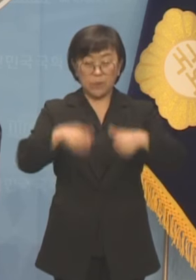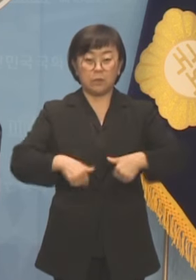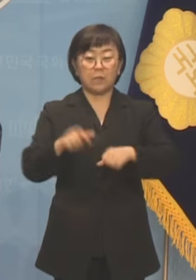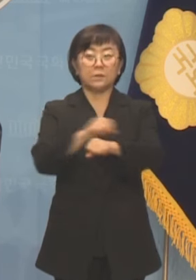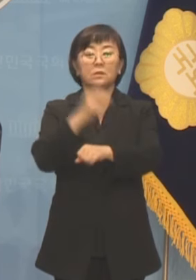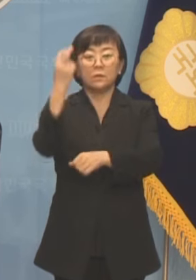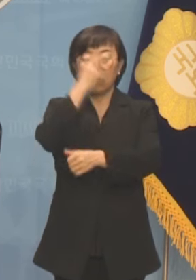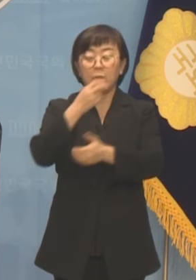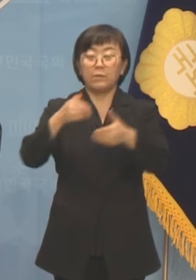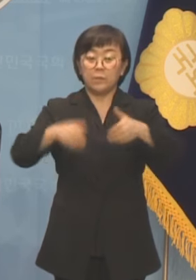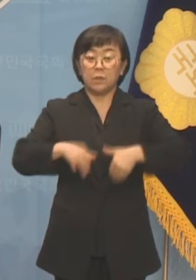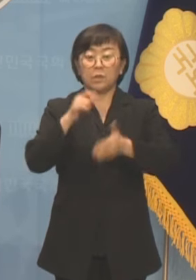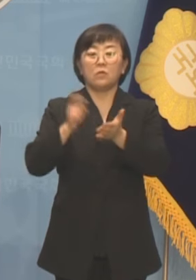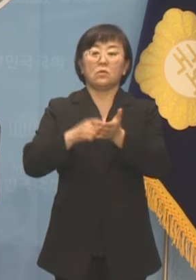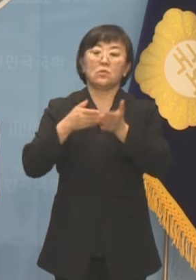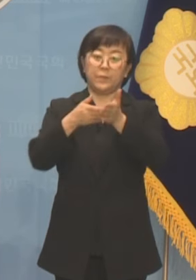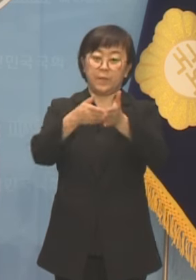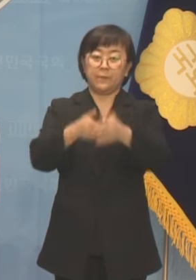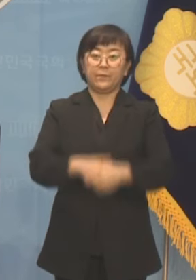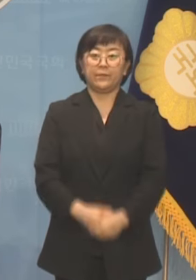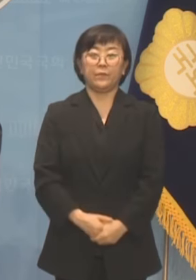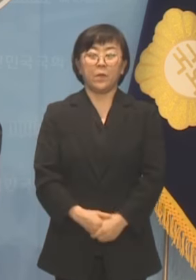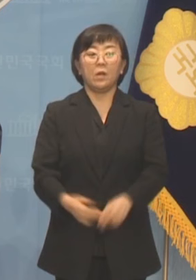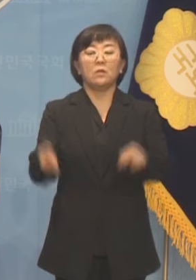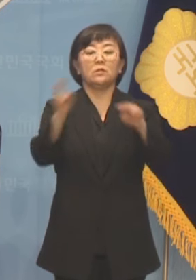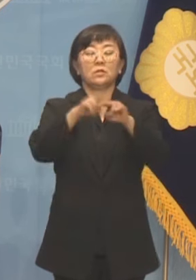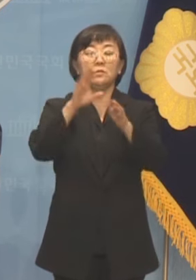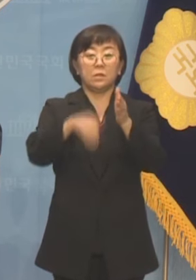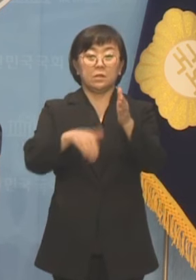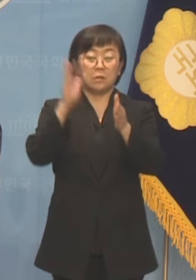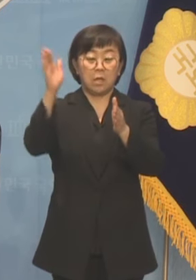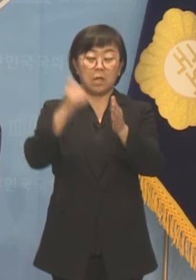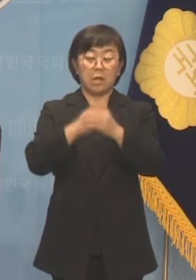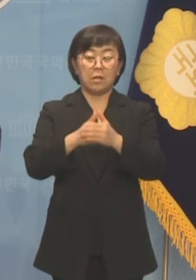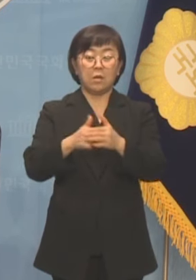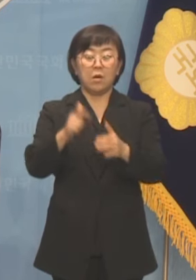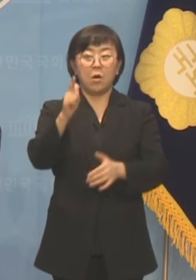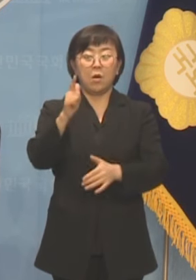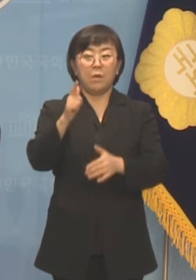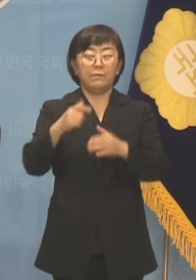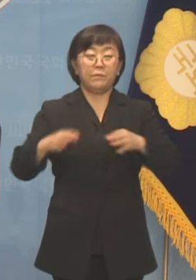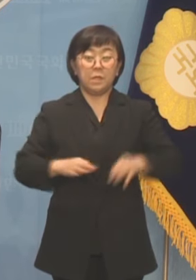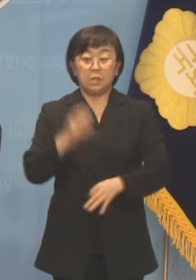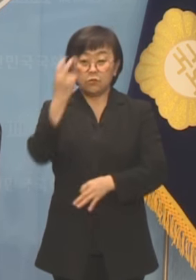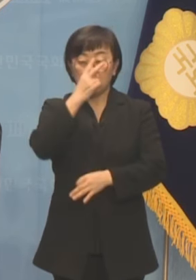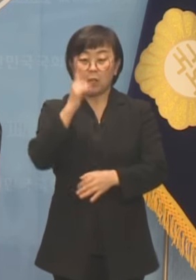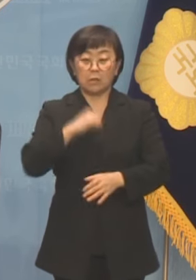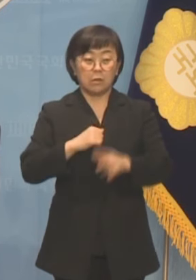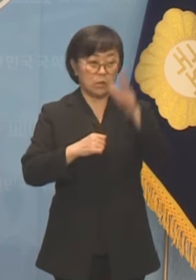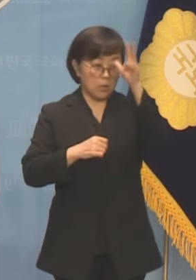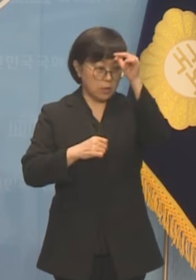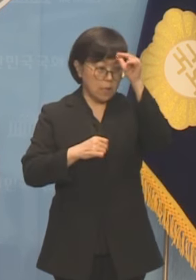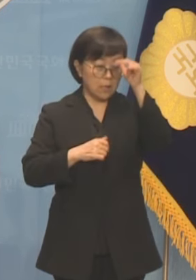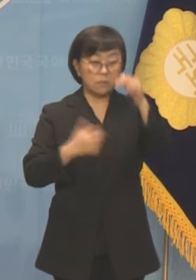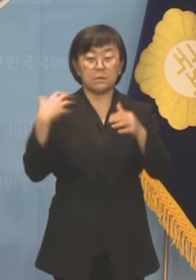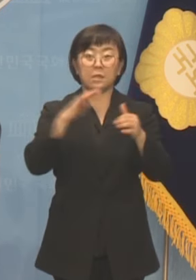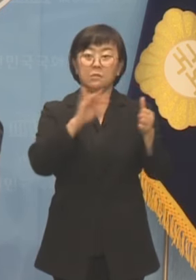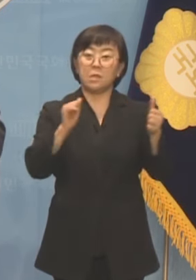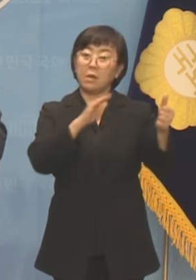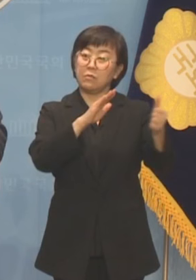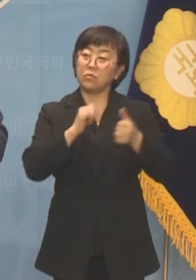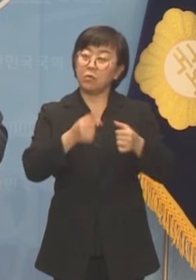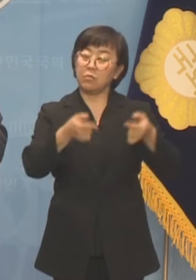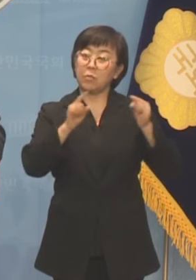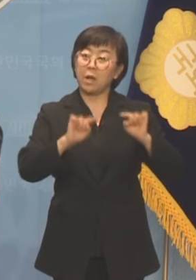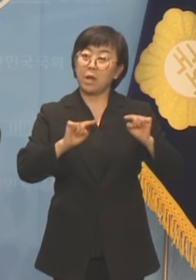특검을 해야 된다라고 촉구했습니다 왜냐면 취임식에 공 지구 비리를 수사하는 경찰 수사 책임자 그 사람이